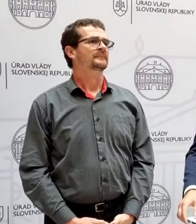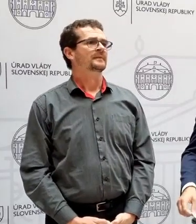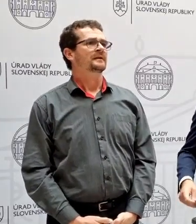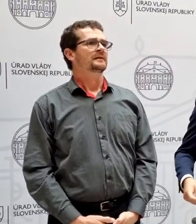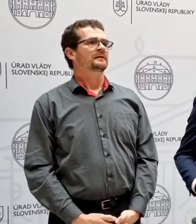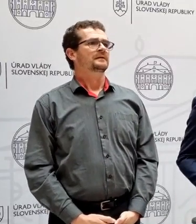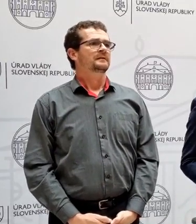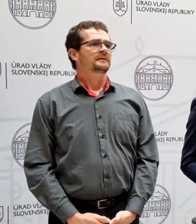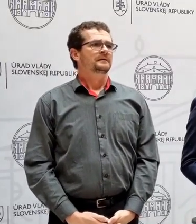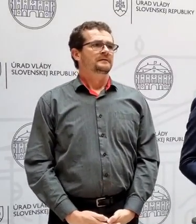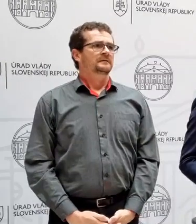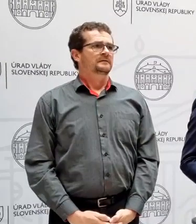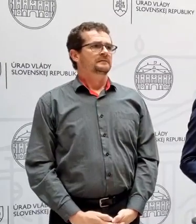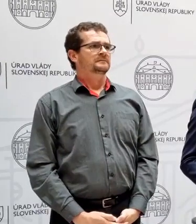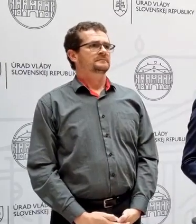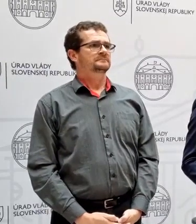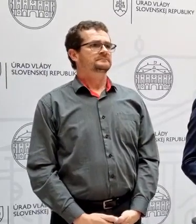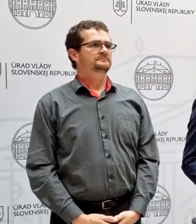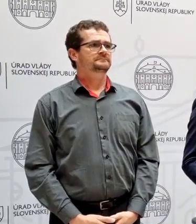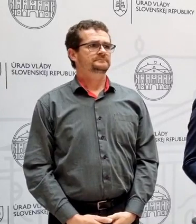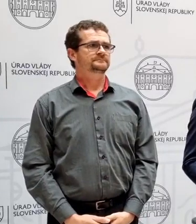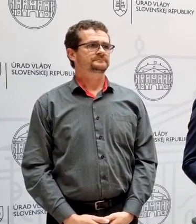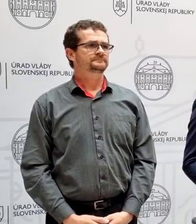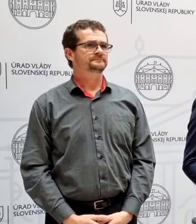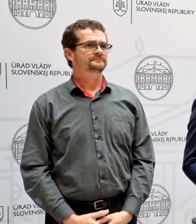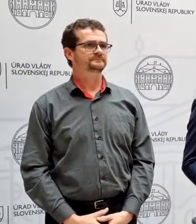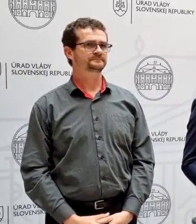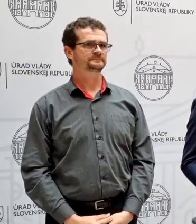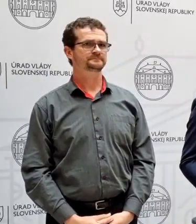Koľko? Minútku. A ona si to dala, že minútka.